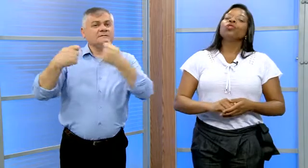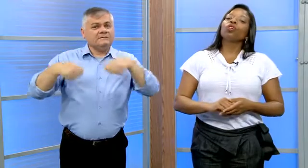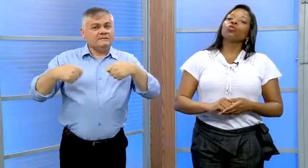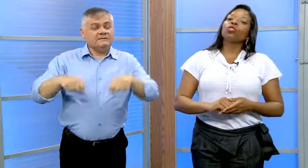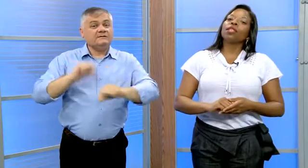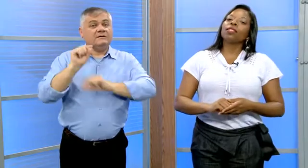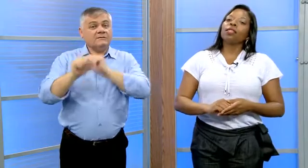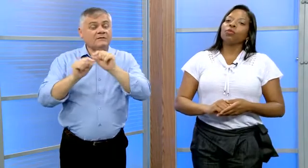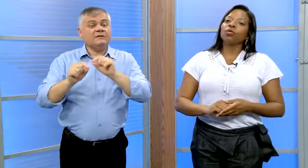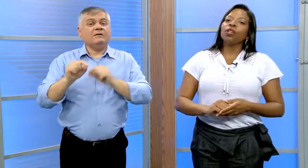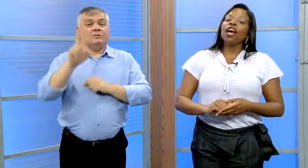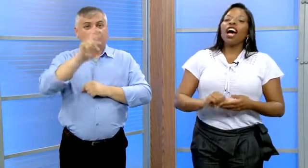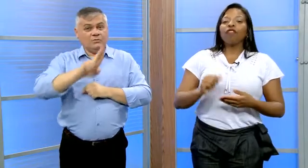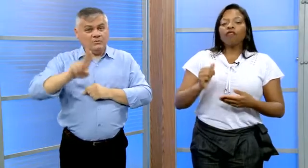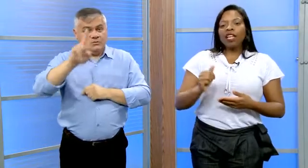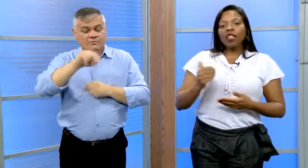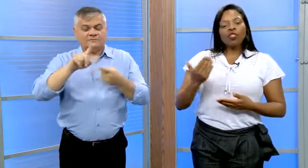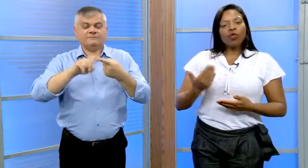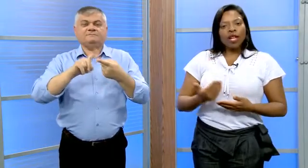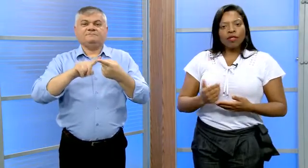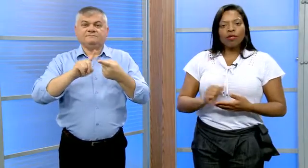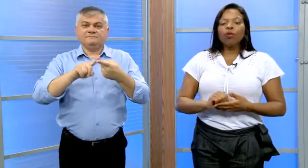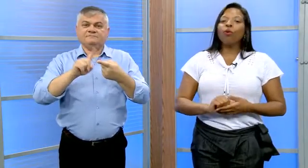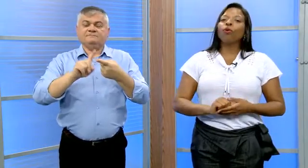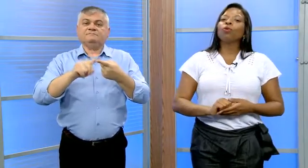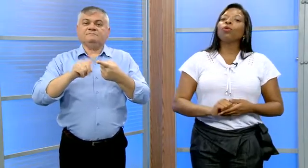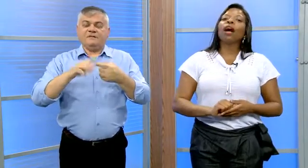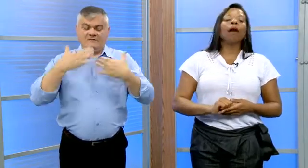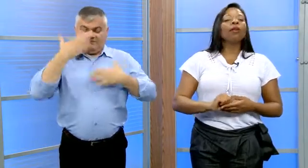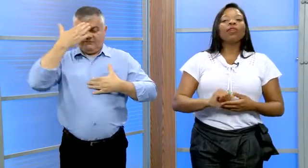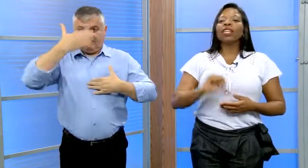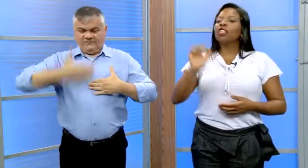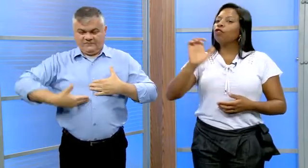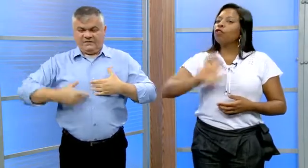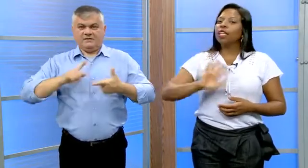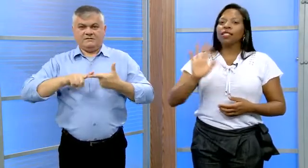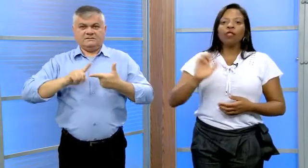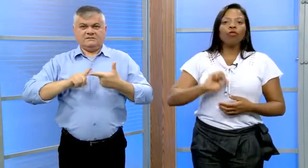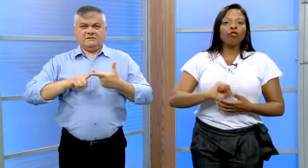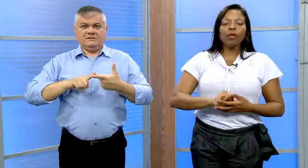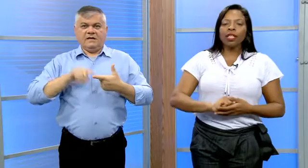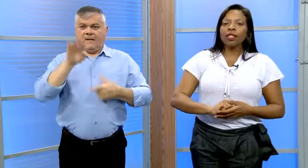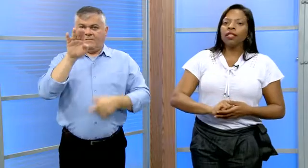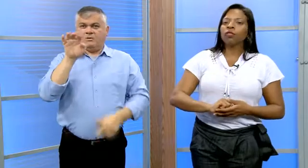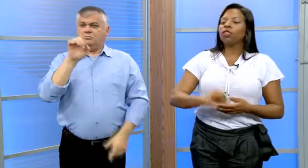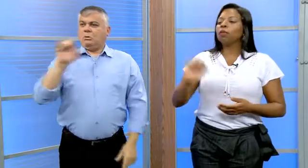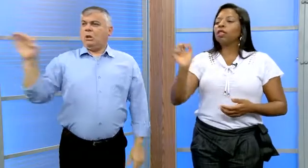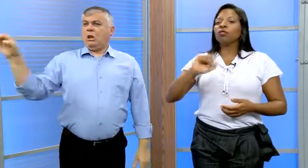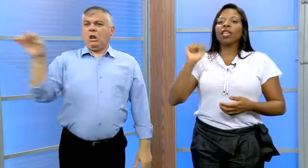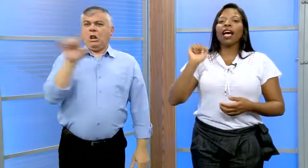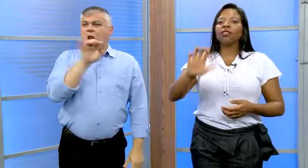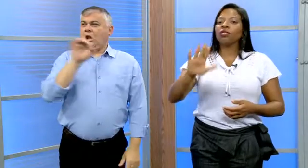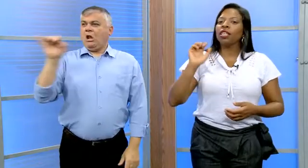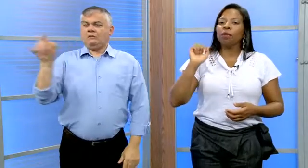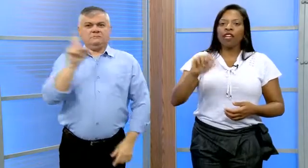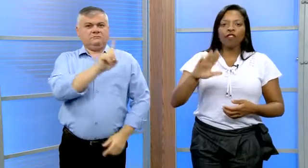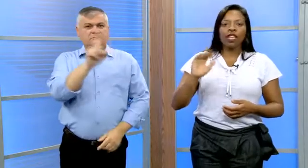nós utilizamos a frente ou o lado do corpo. A mão ela não fica se movimentando nem para os lados, nem para a